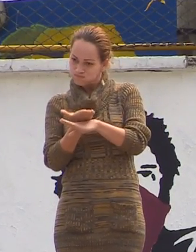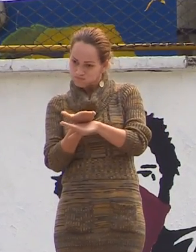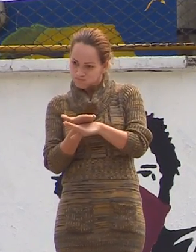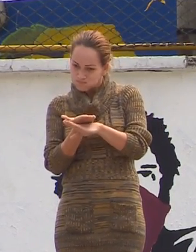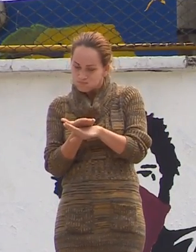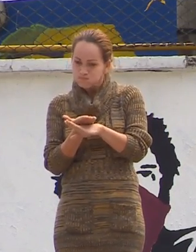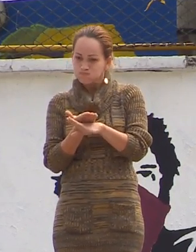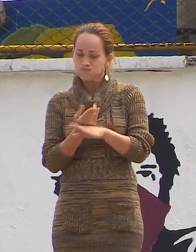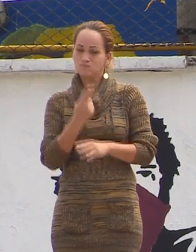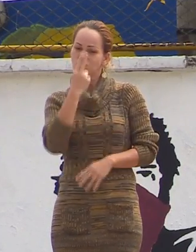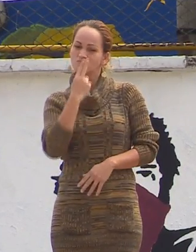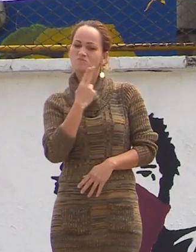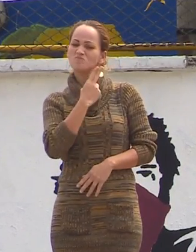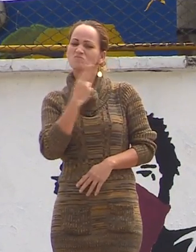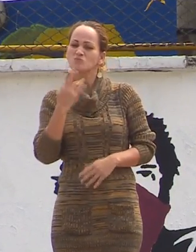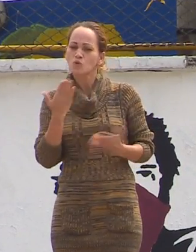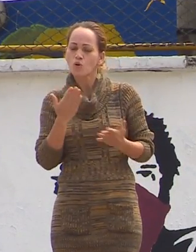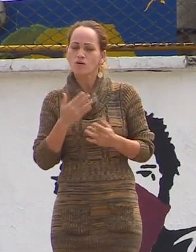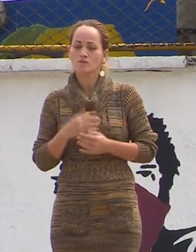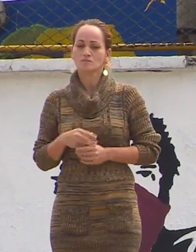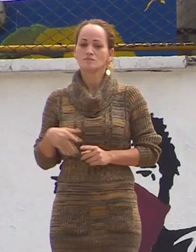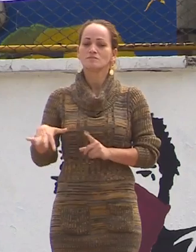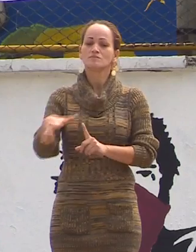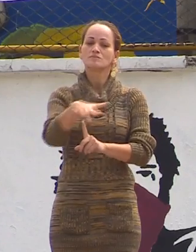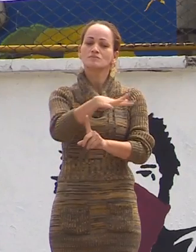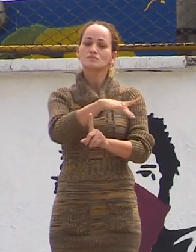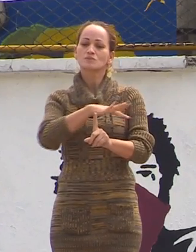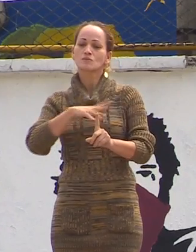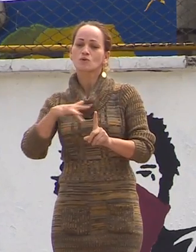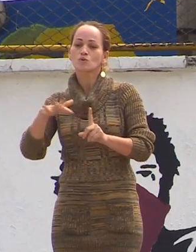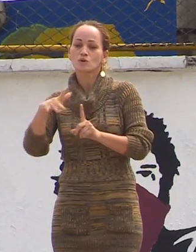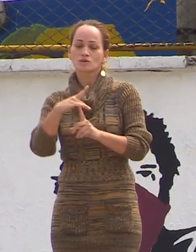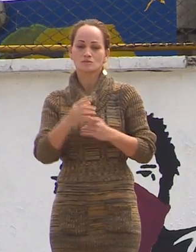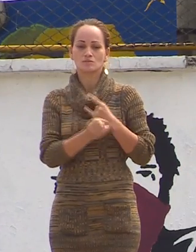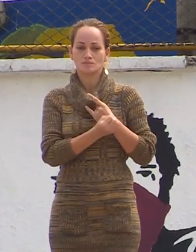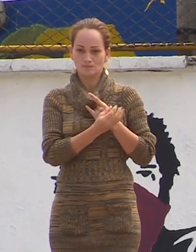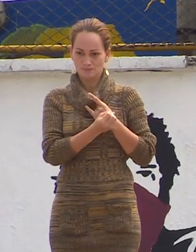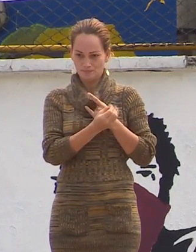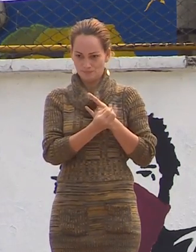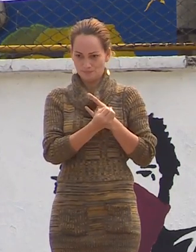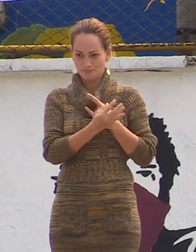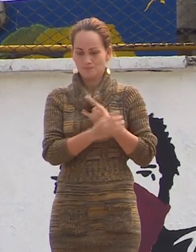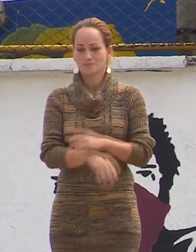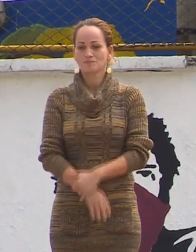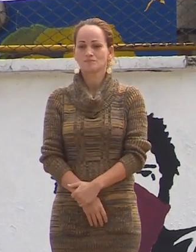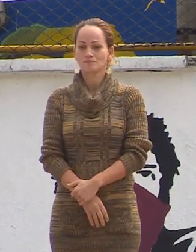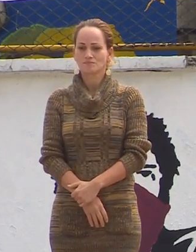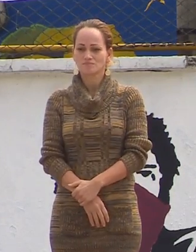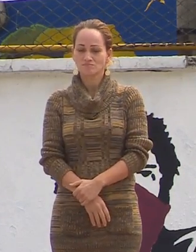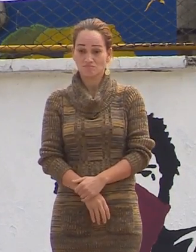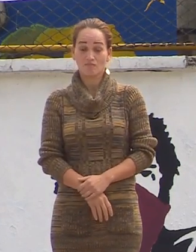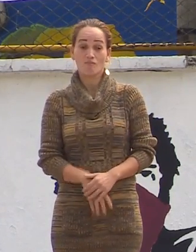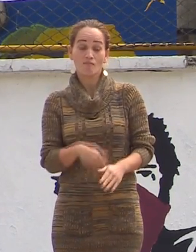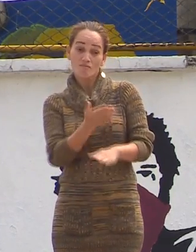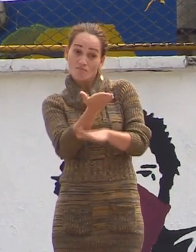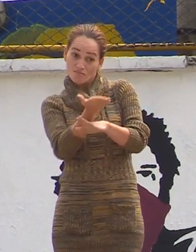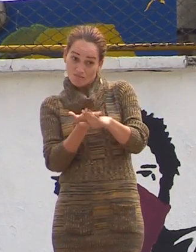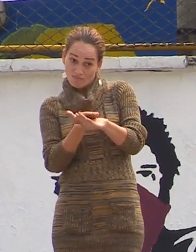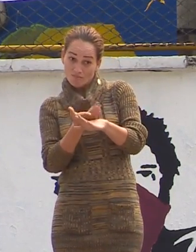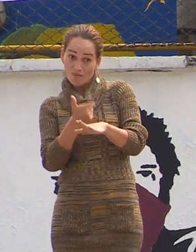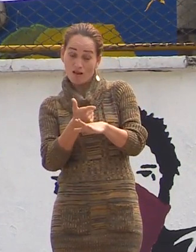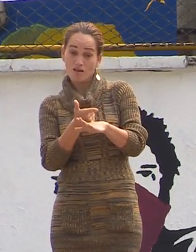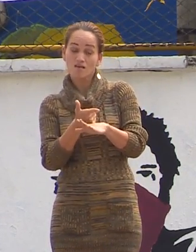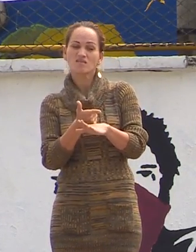como promesa en el contexto de nuestra universidad. Un mandato que tiene